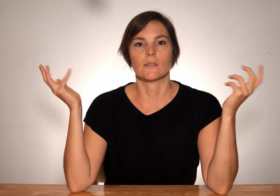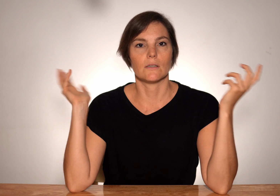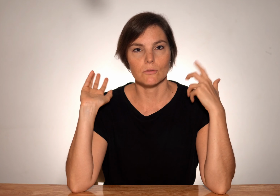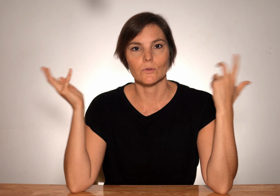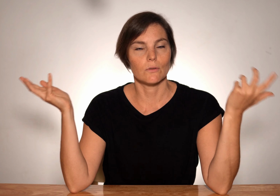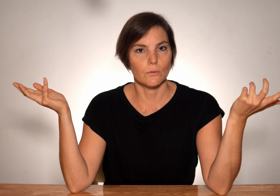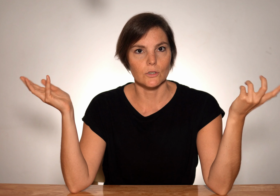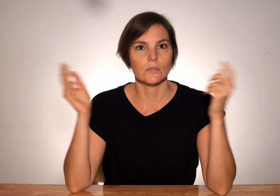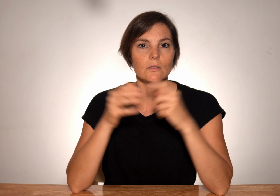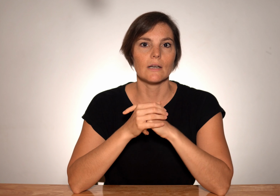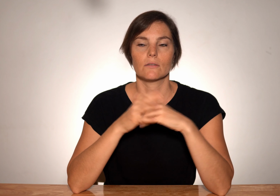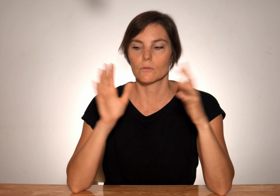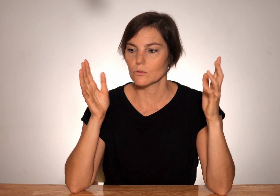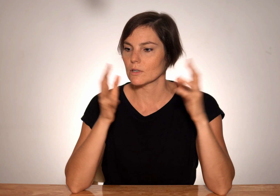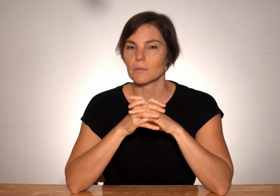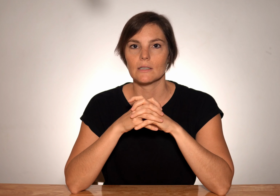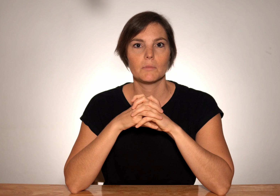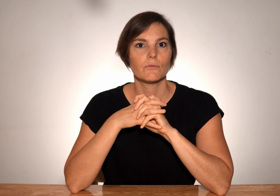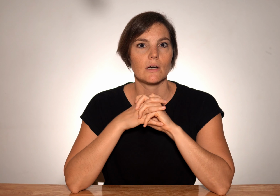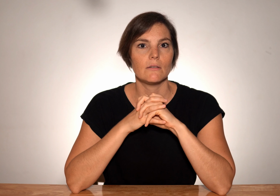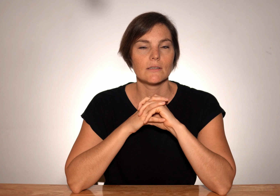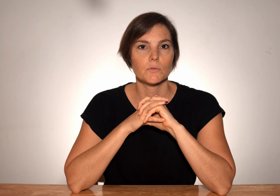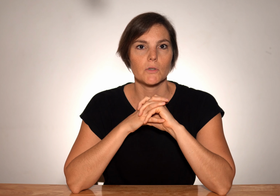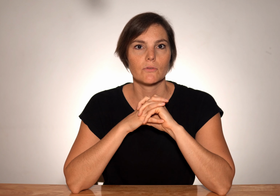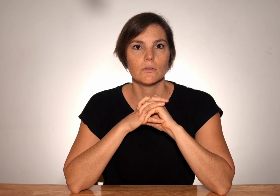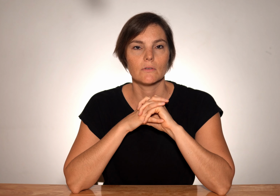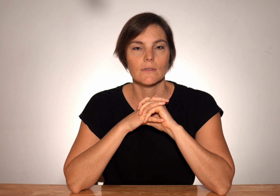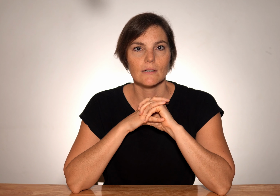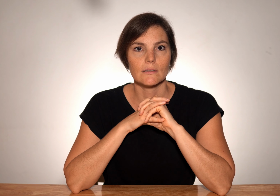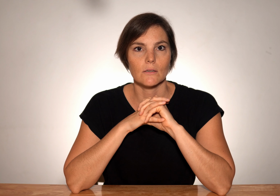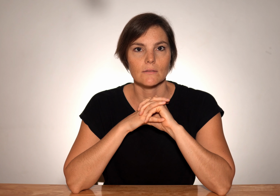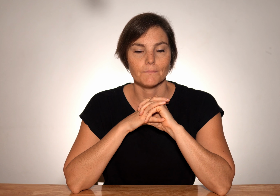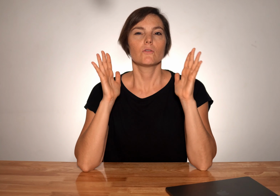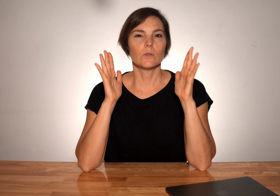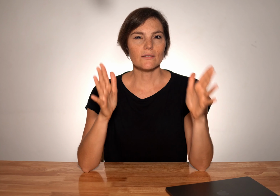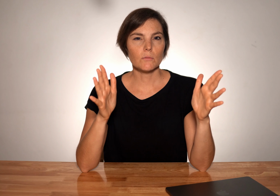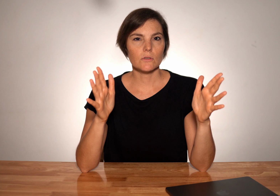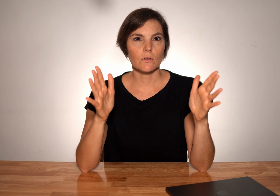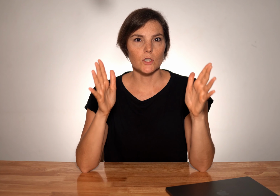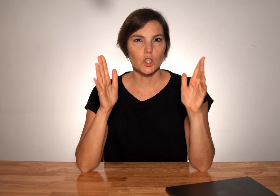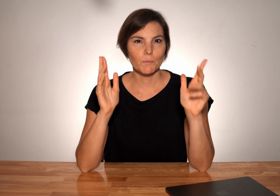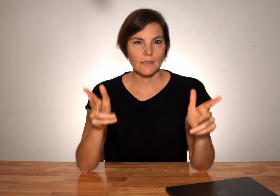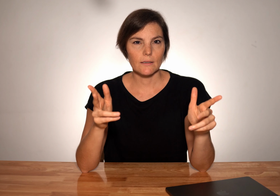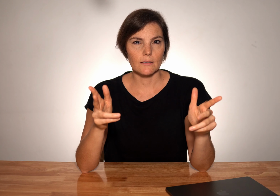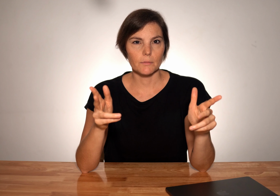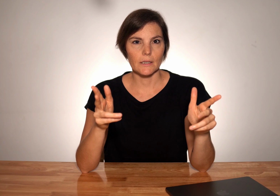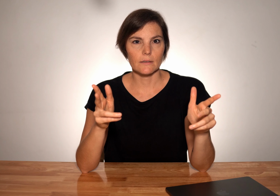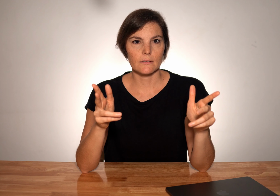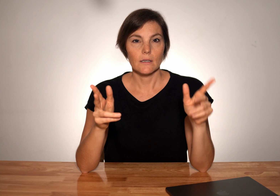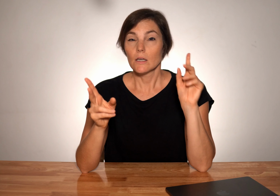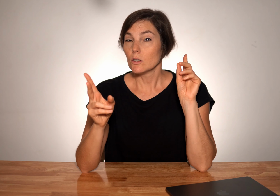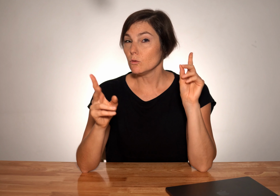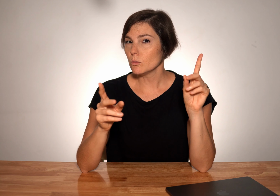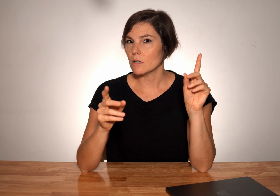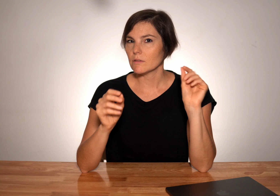ist dann die Flut. Logisch, ne? Also so vielleicht mal als Bild für alle Wassersportfreunde und Segler da draußen. So, und jetzt kommt noch ein spannender Aspekt. Nur, weil